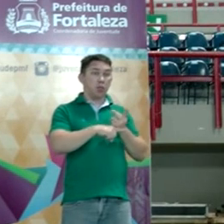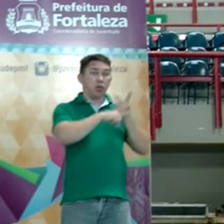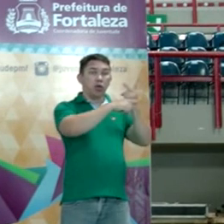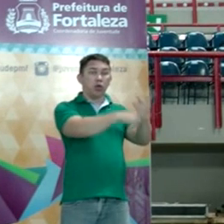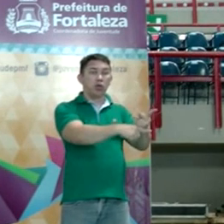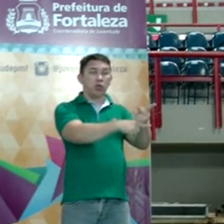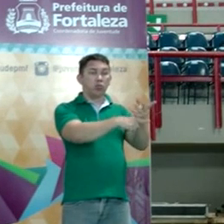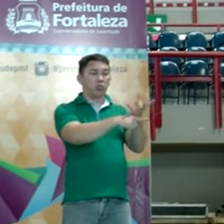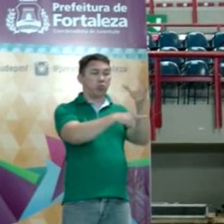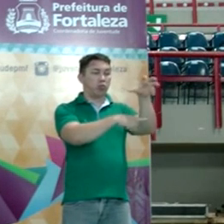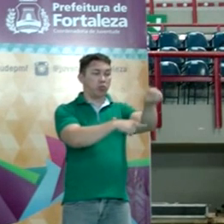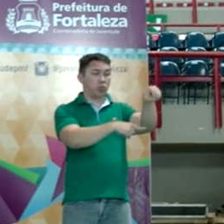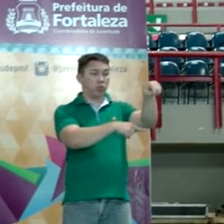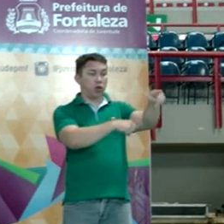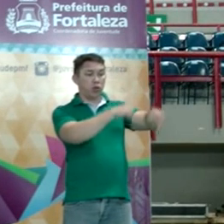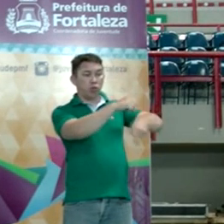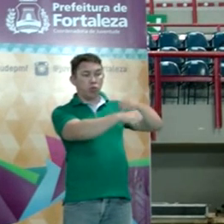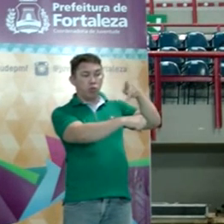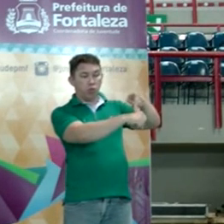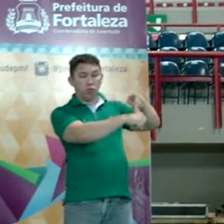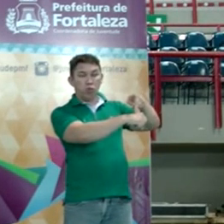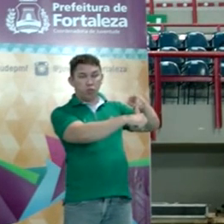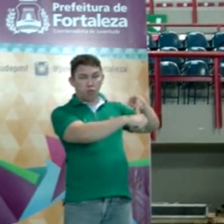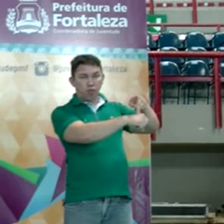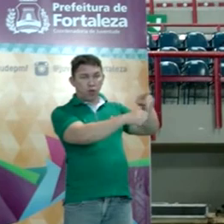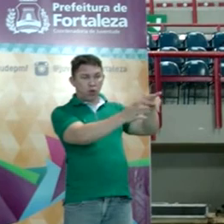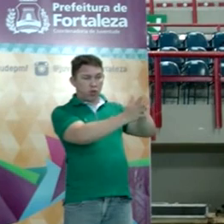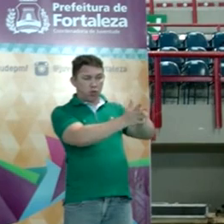buscar com o governo do país